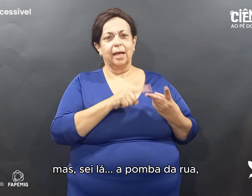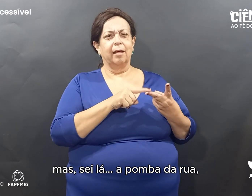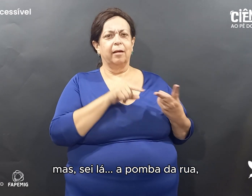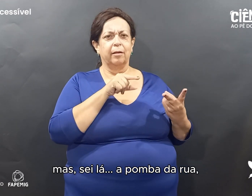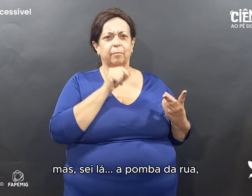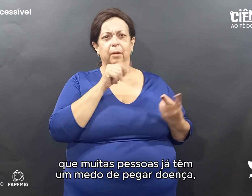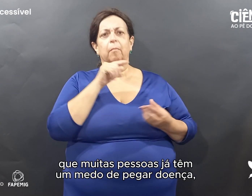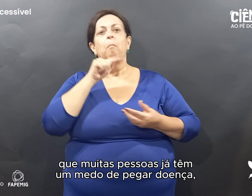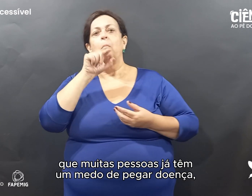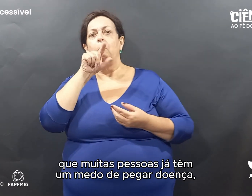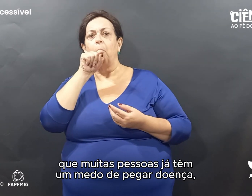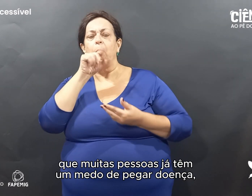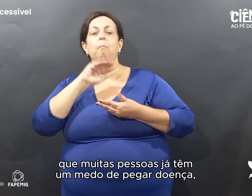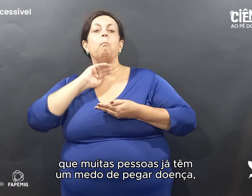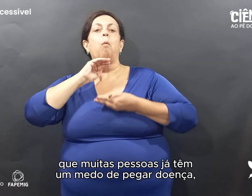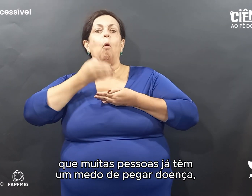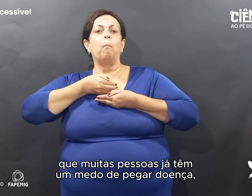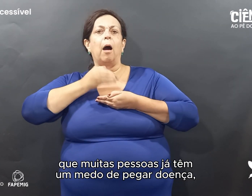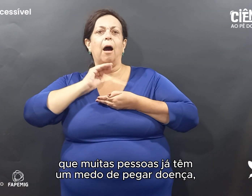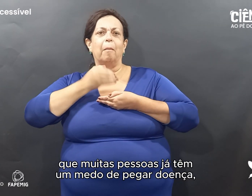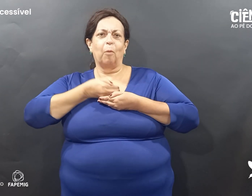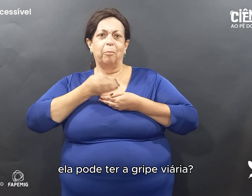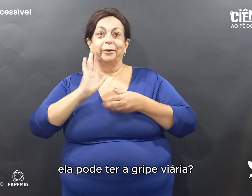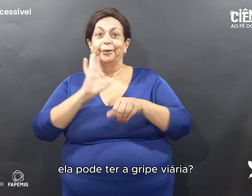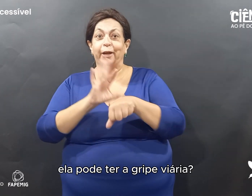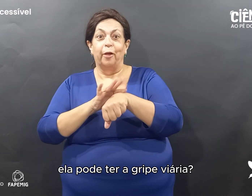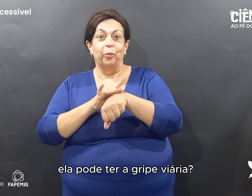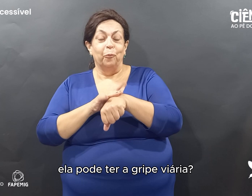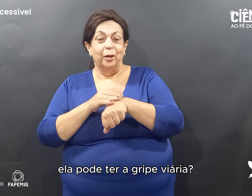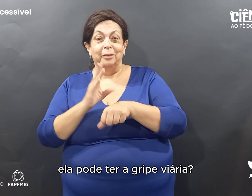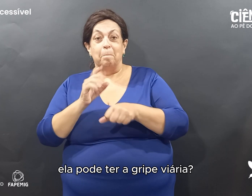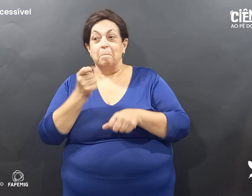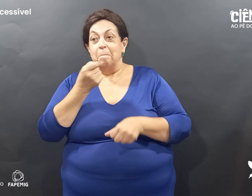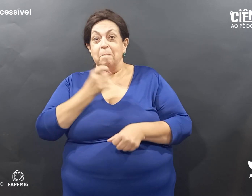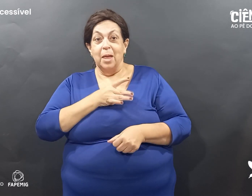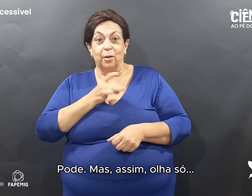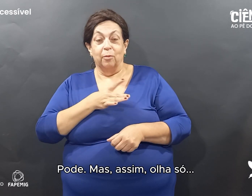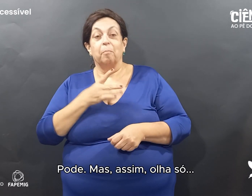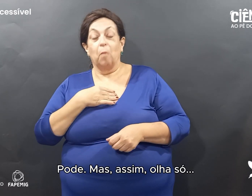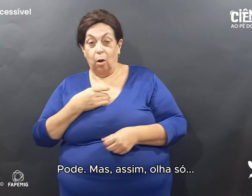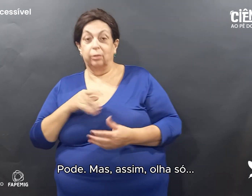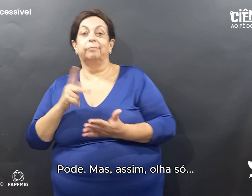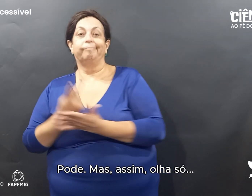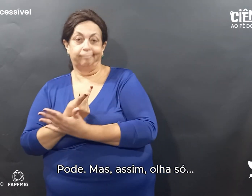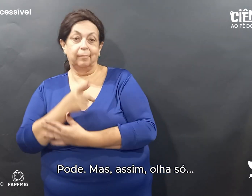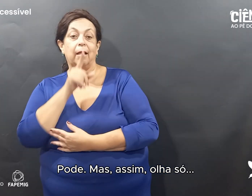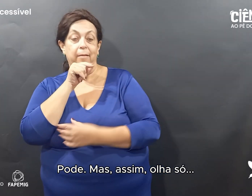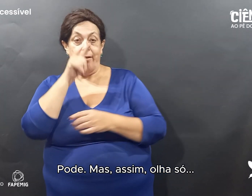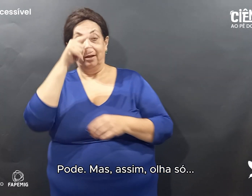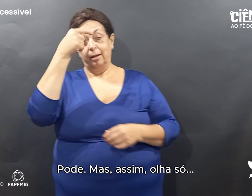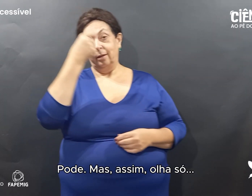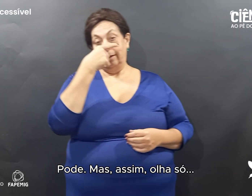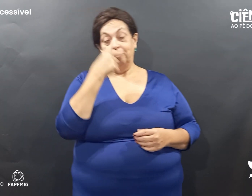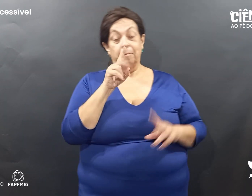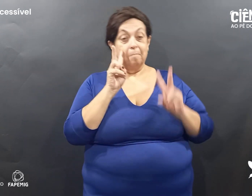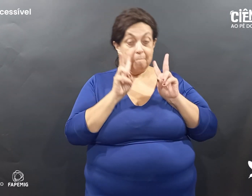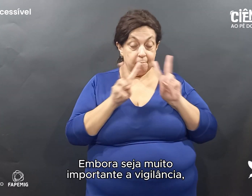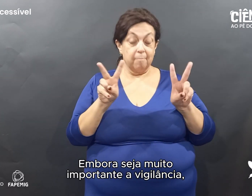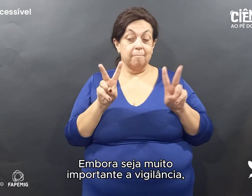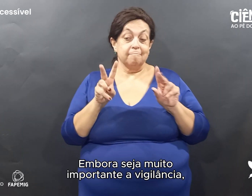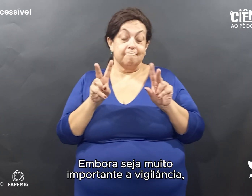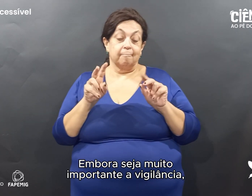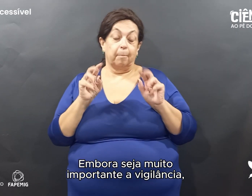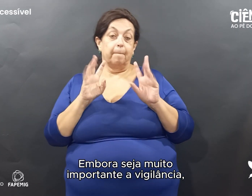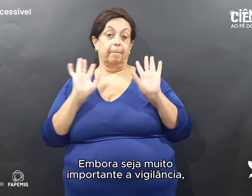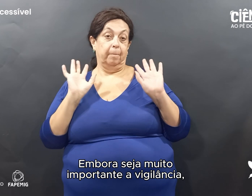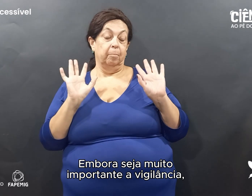lá, a pomba da rua, que muitas pessoas já têm um medo de pegar a doença. Ela pode ter a gripe aviária? Pode. Mas assim, olha só,